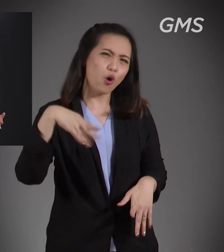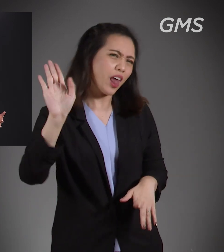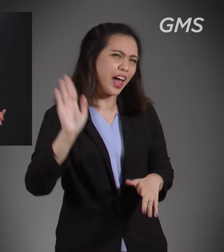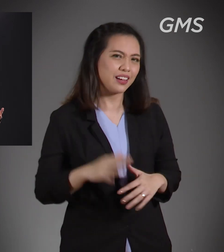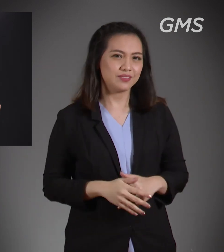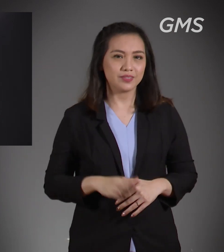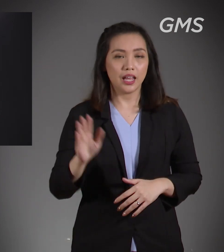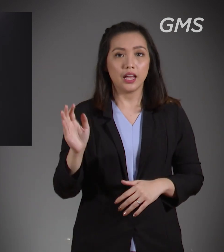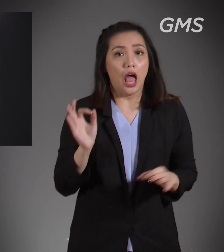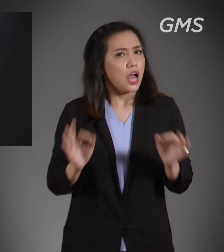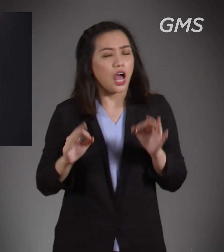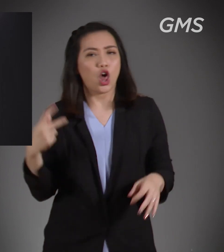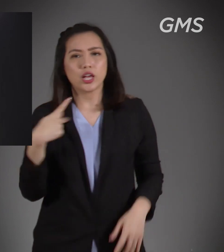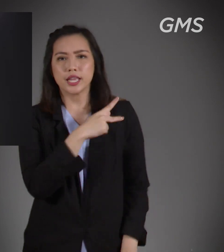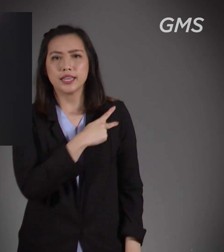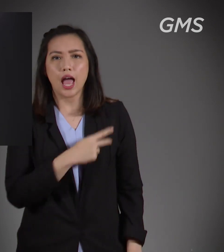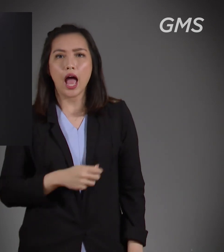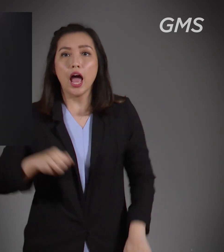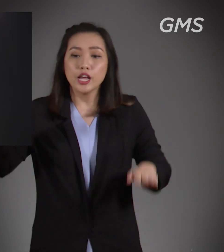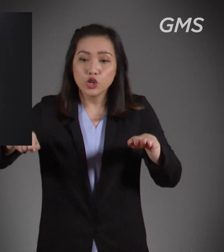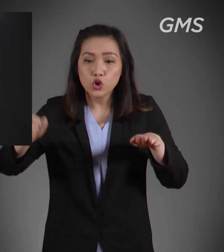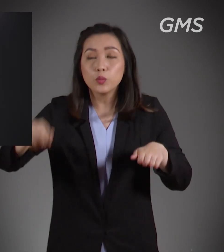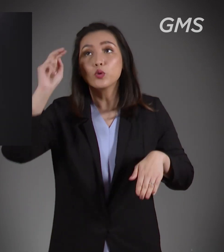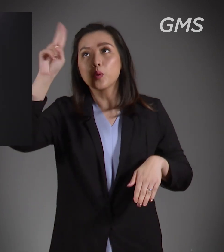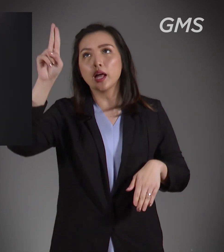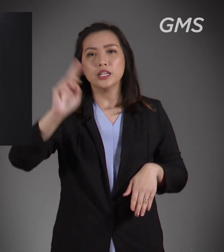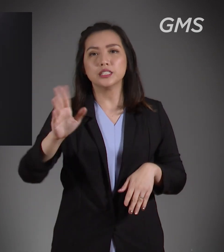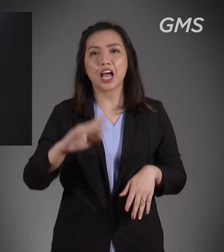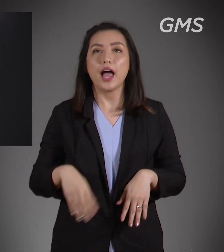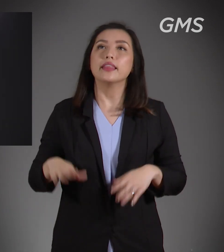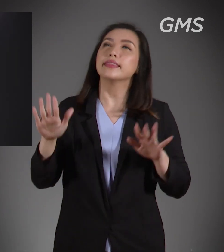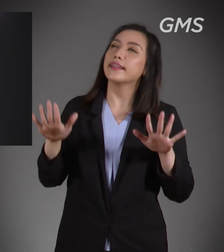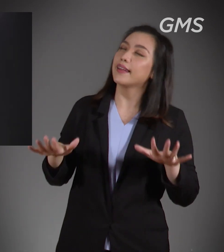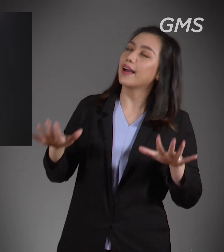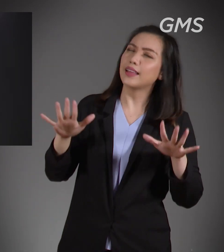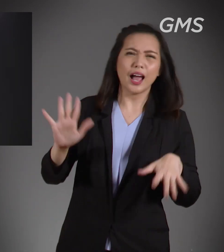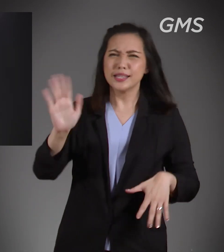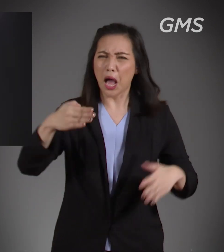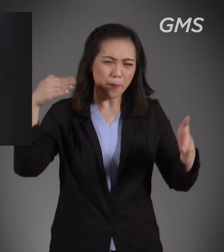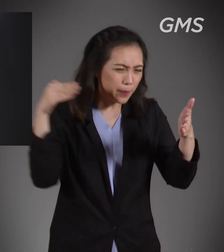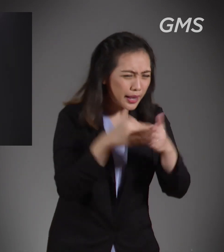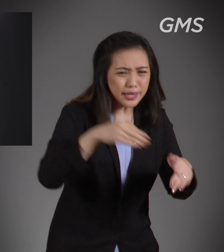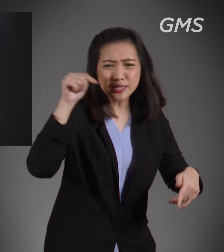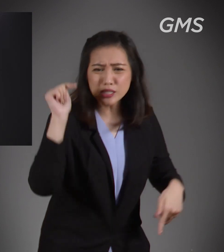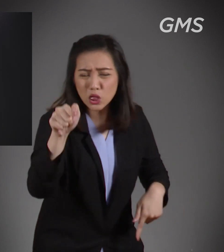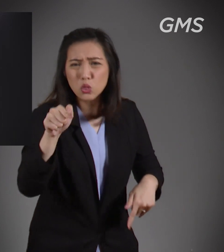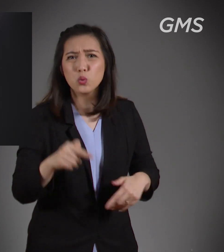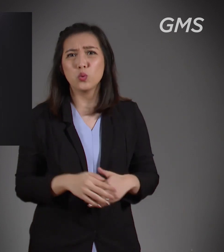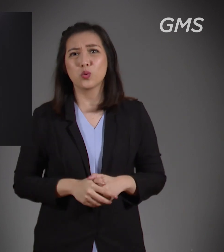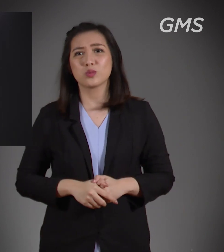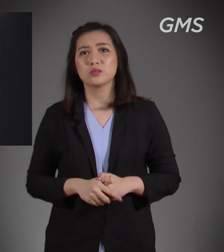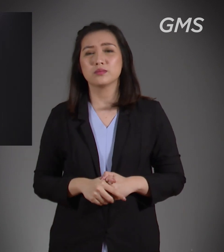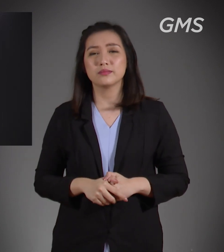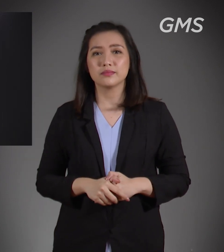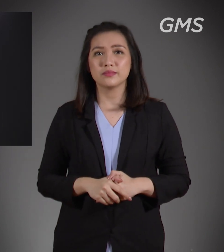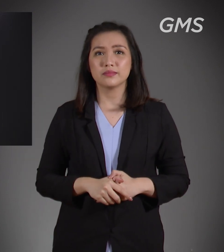oleh Allah. Kita puas kalau kita tidak mengalami masalah. Jangan berhenti di sana. Sayang sekali.